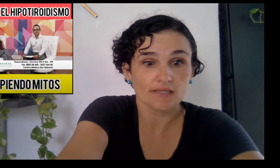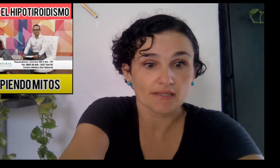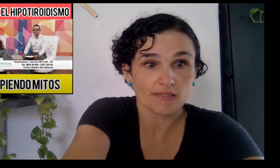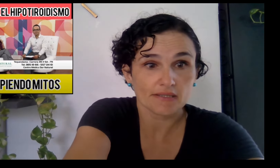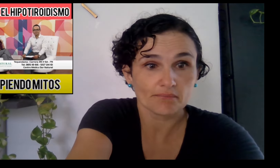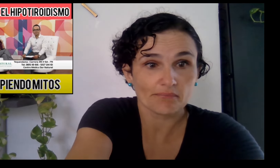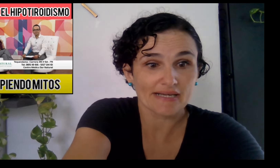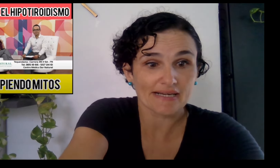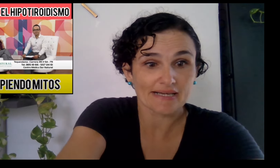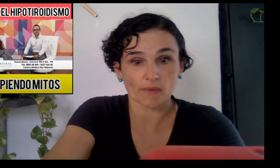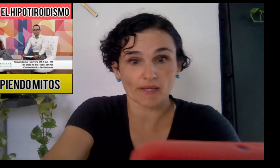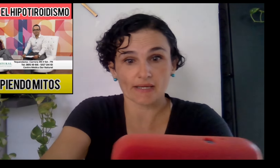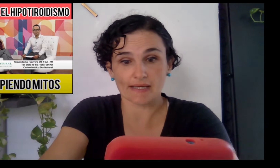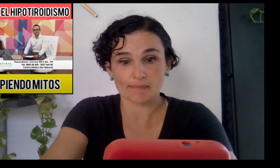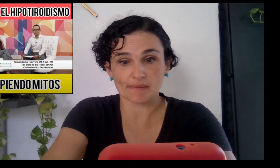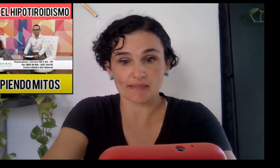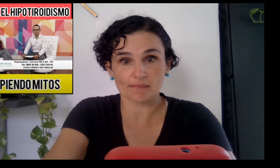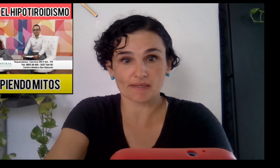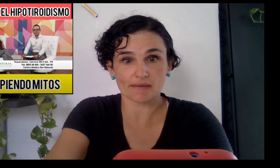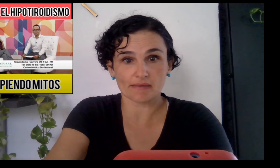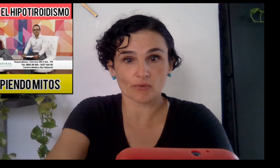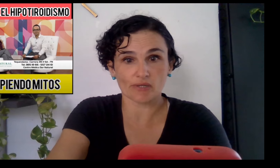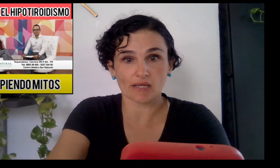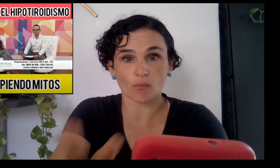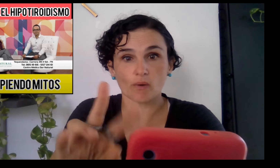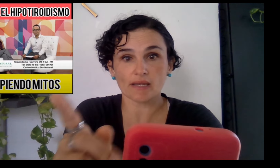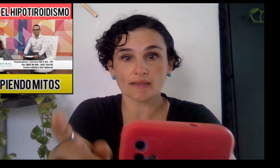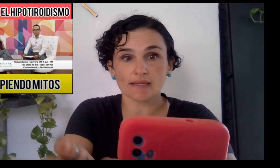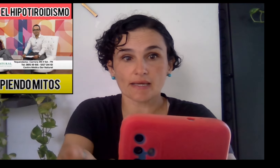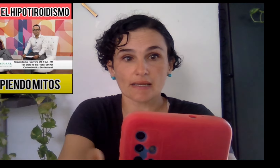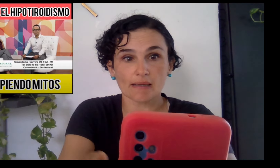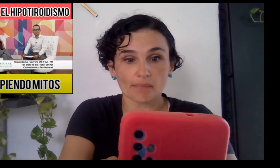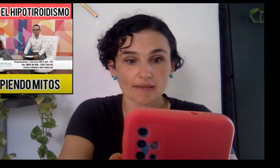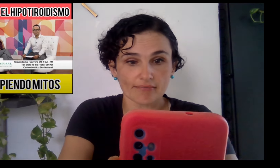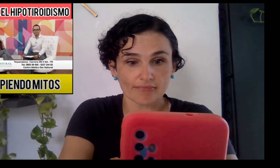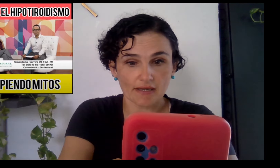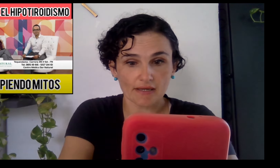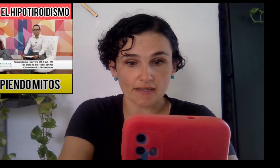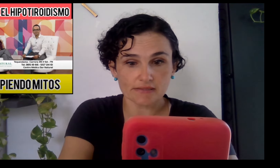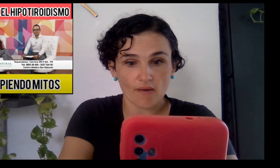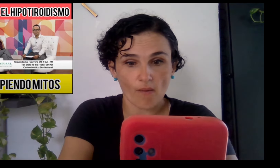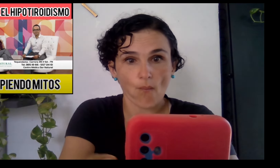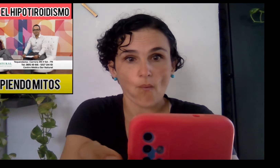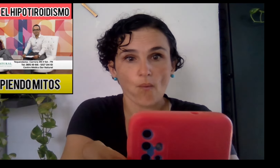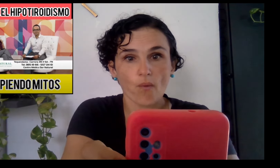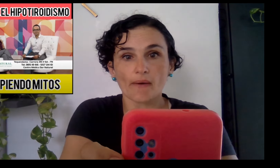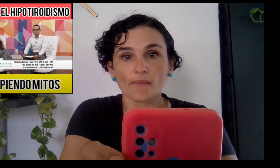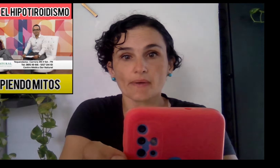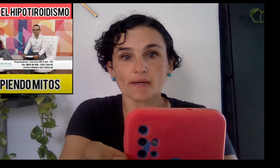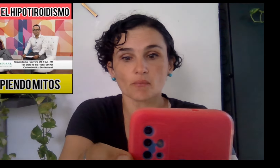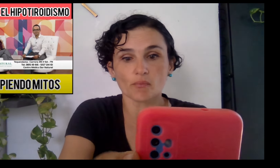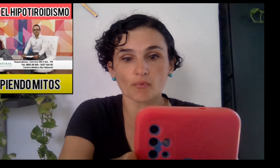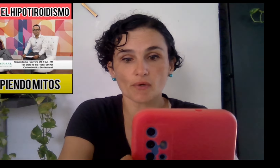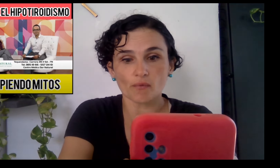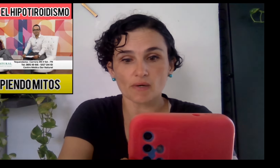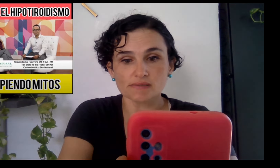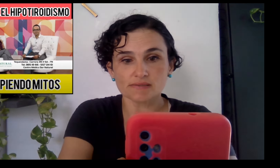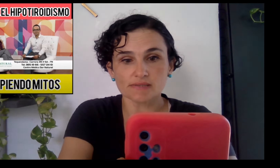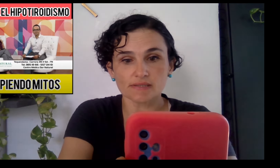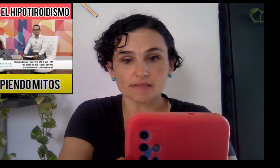para que lo vean acá. Espérenme, doy la vuelta a la pantalla. A ver cómo puedo